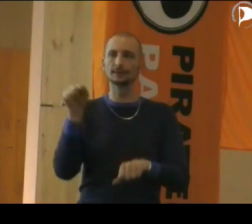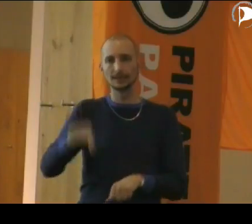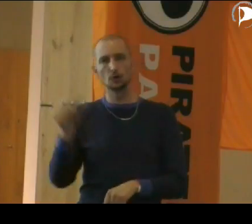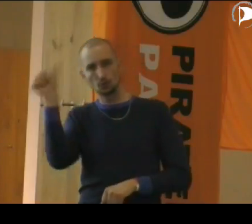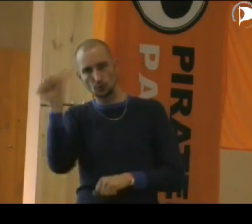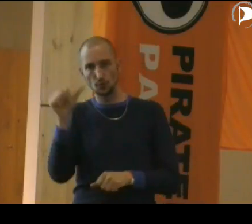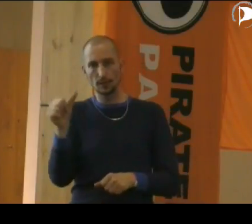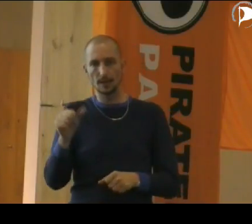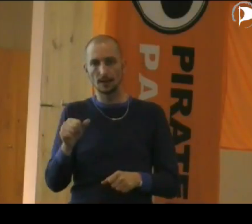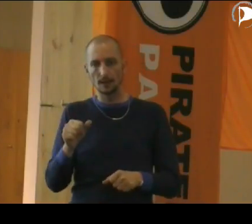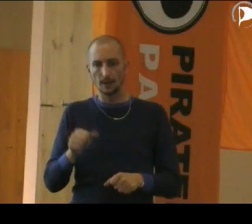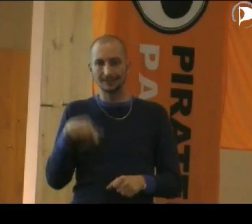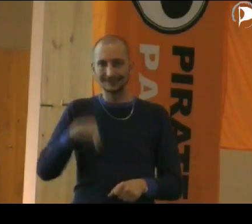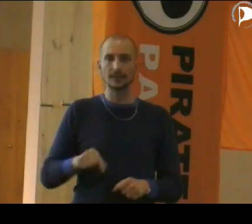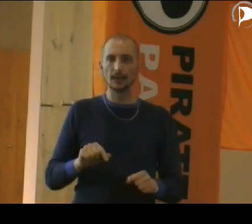war damals